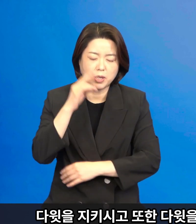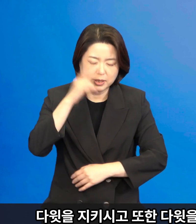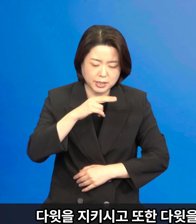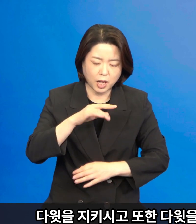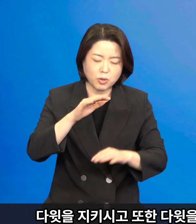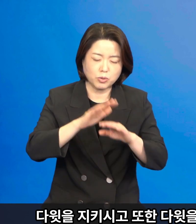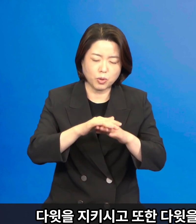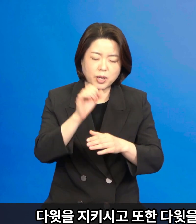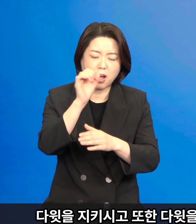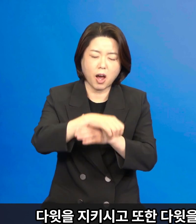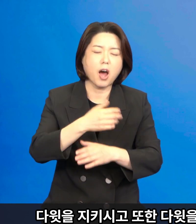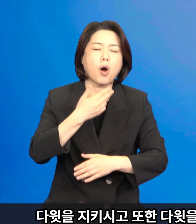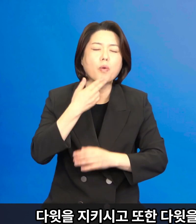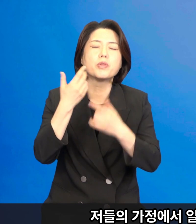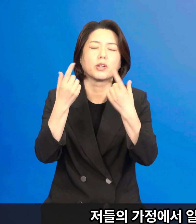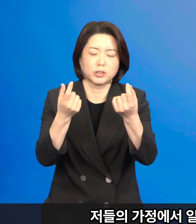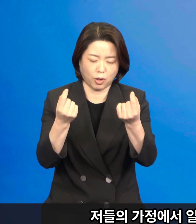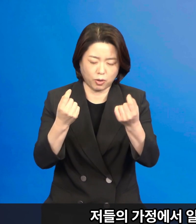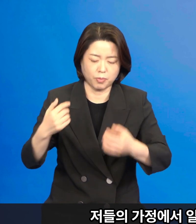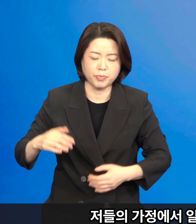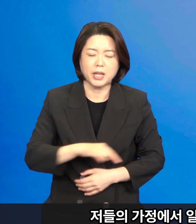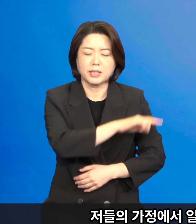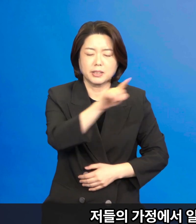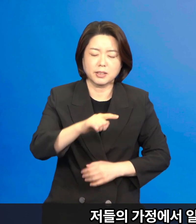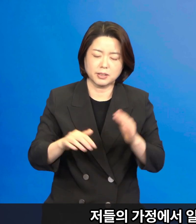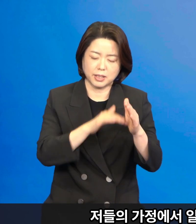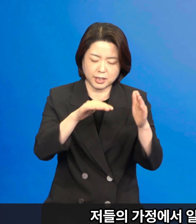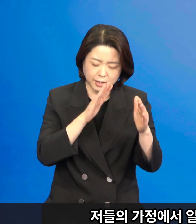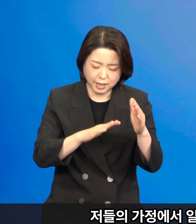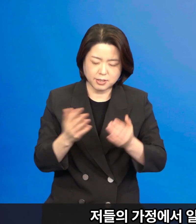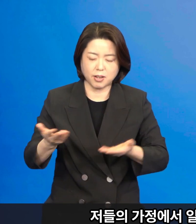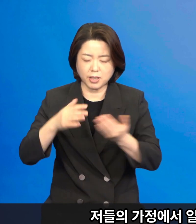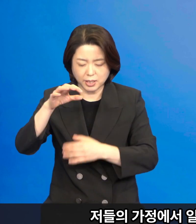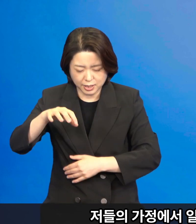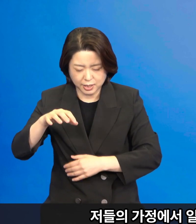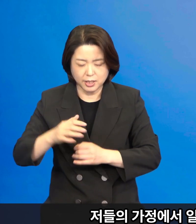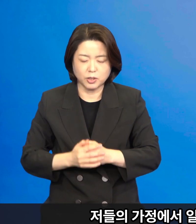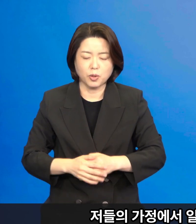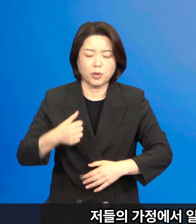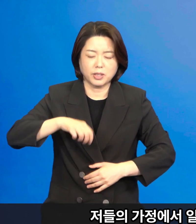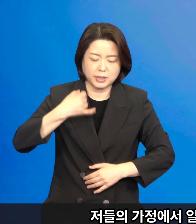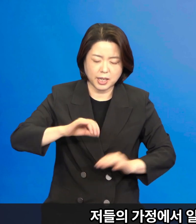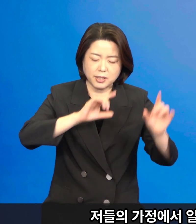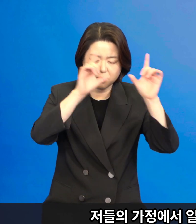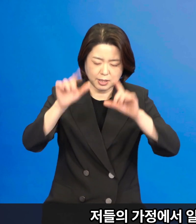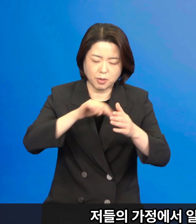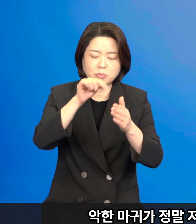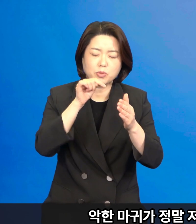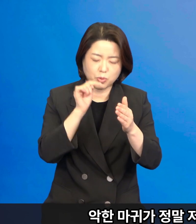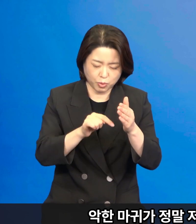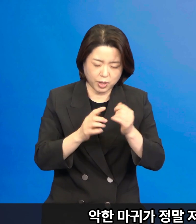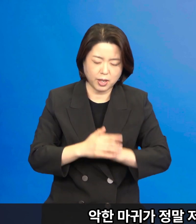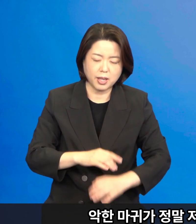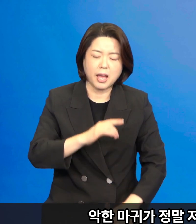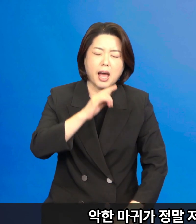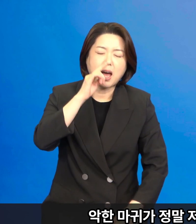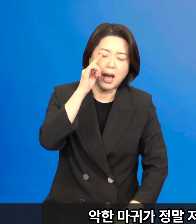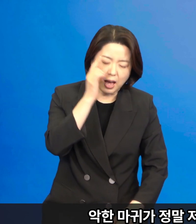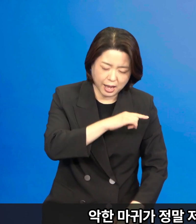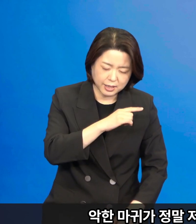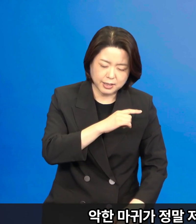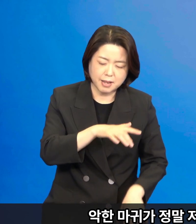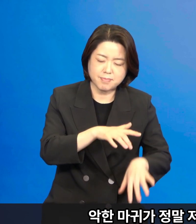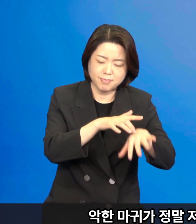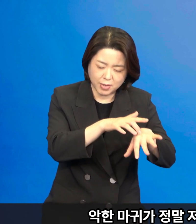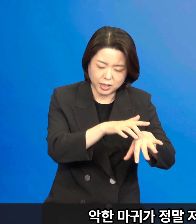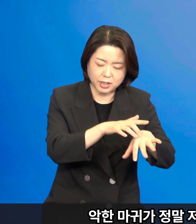넘기지 아니하셨던 것처럼 저들의 가정에서, 일터에서, 또한 자녀들의 삶 속에 악한